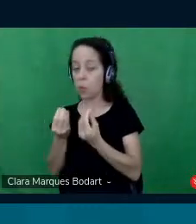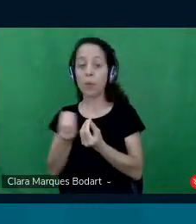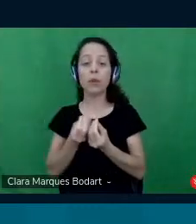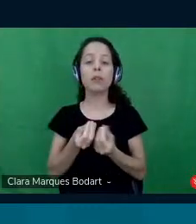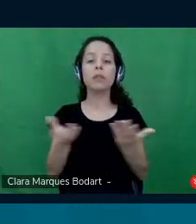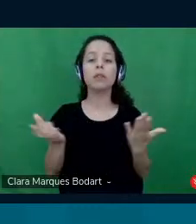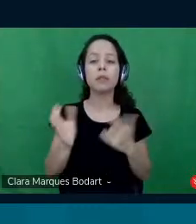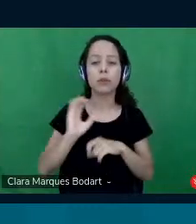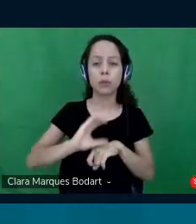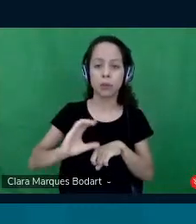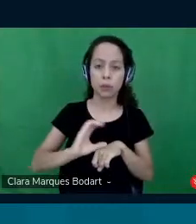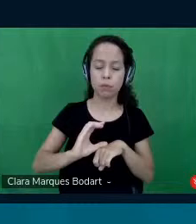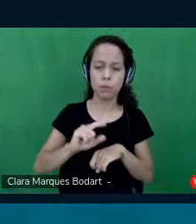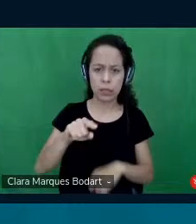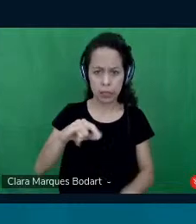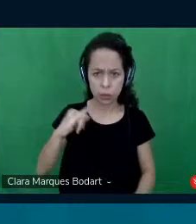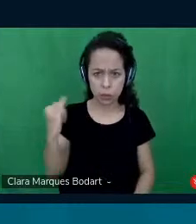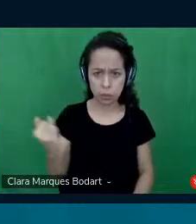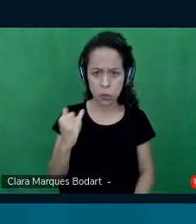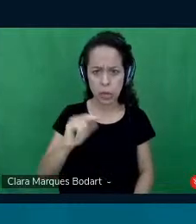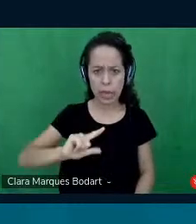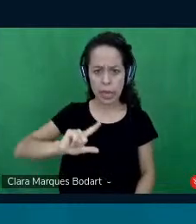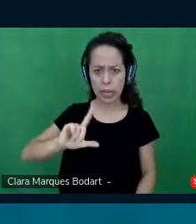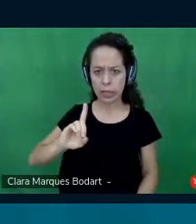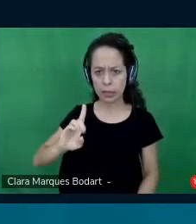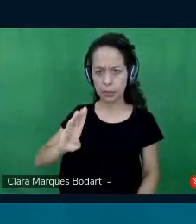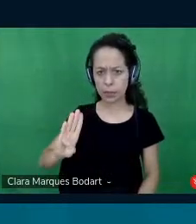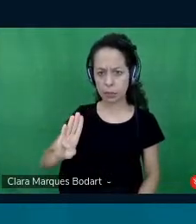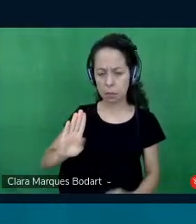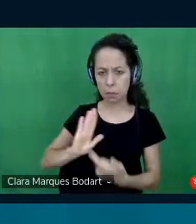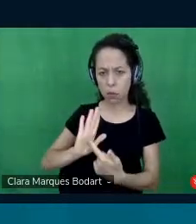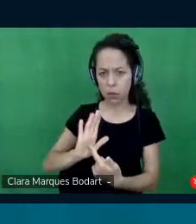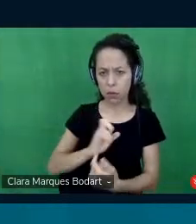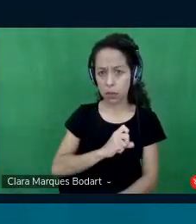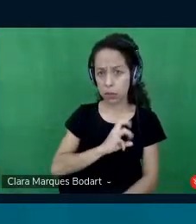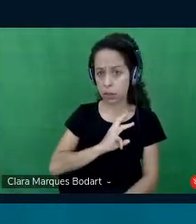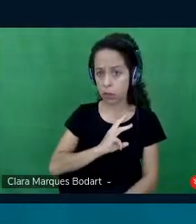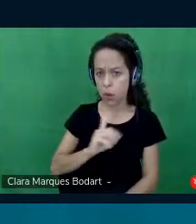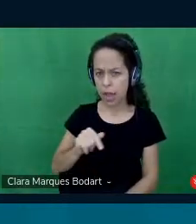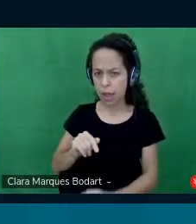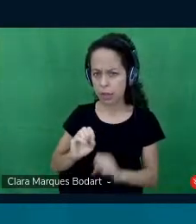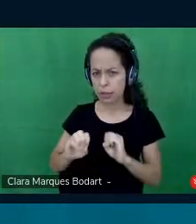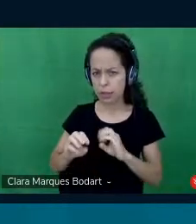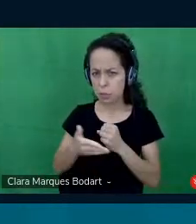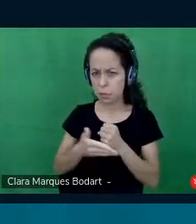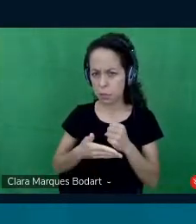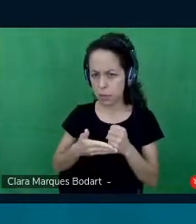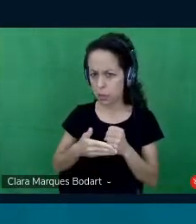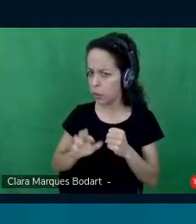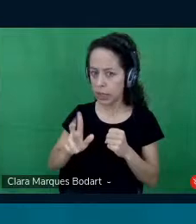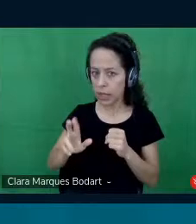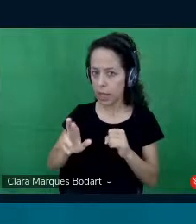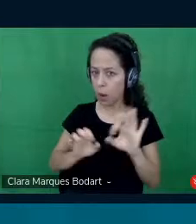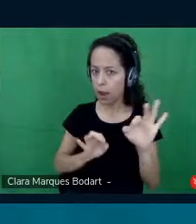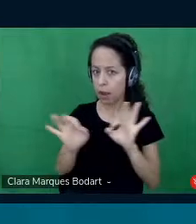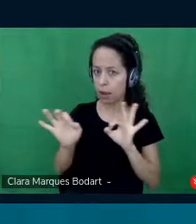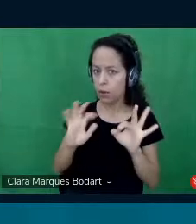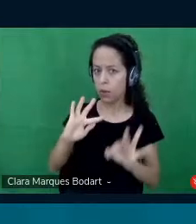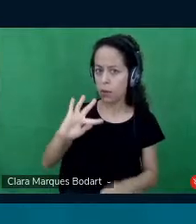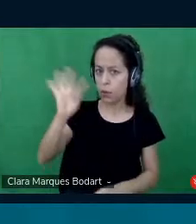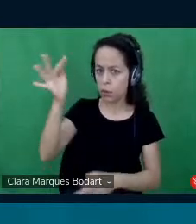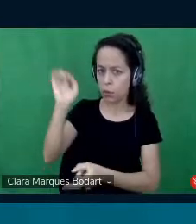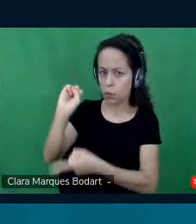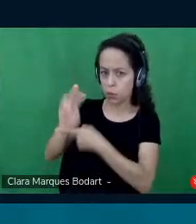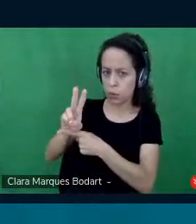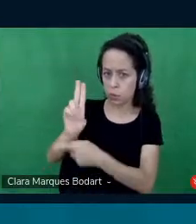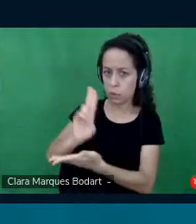foi bastante importante a LDB dizer que ensino médio é educação básica, que não é um curso preparatório para o ensino superior, que tem um